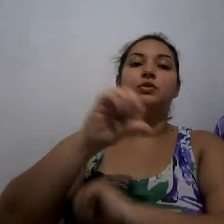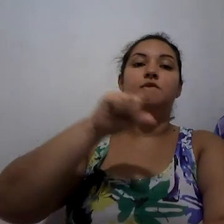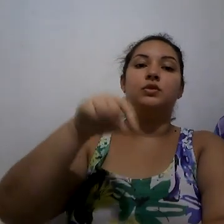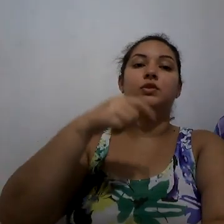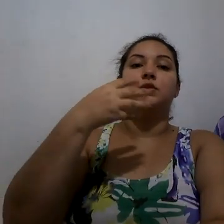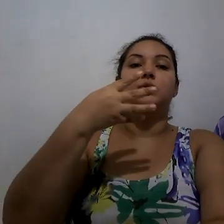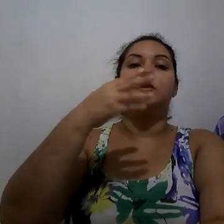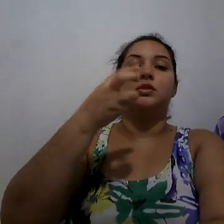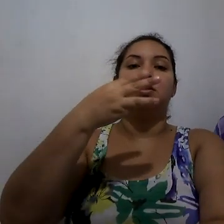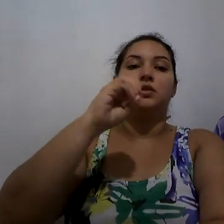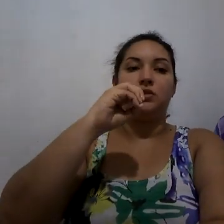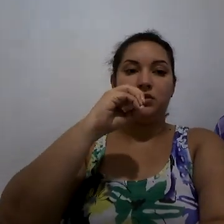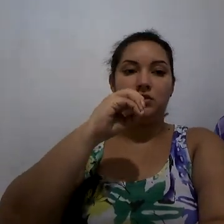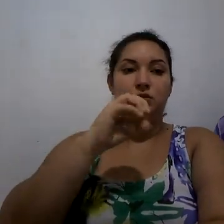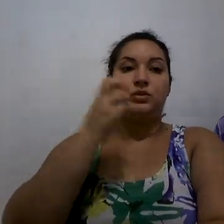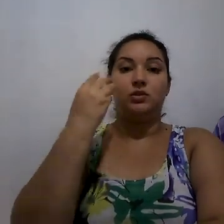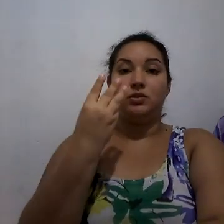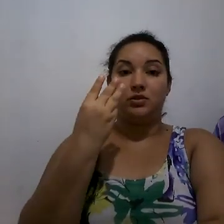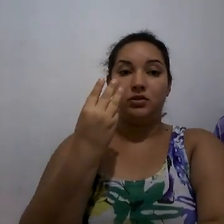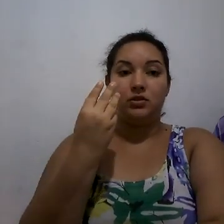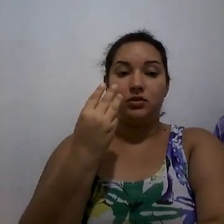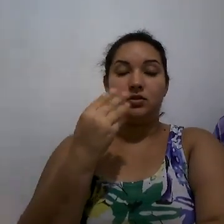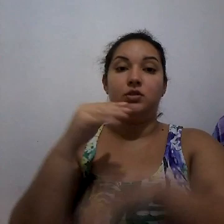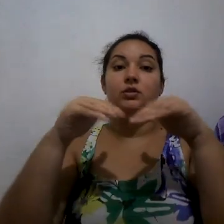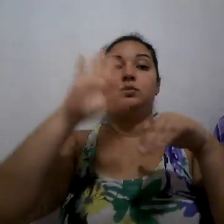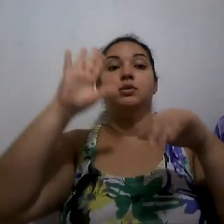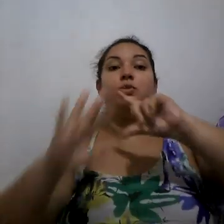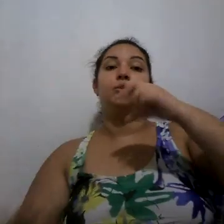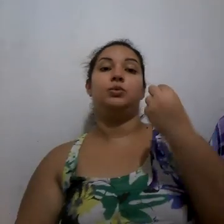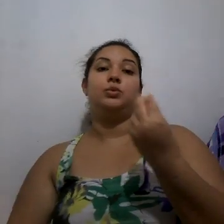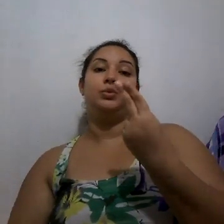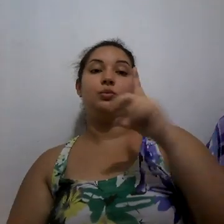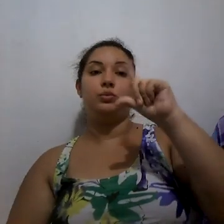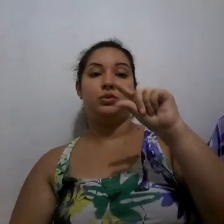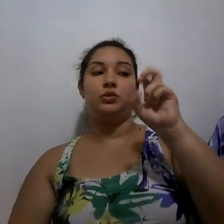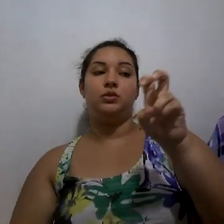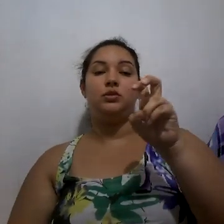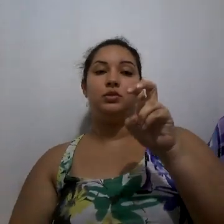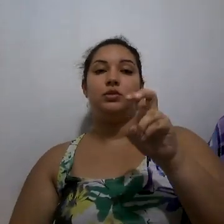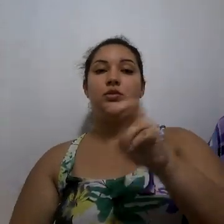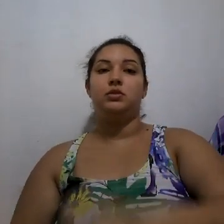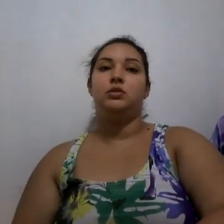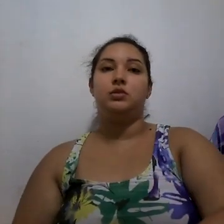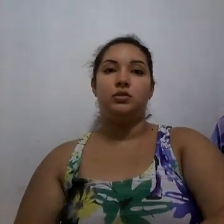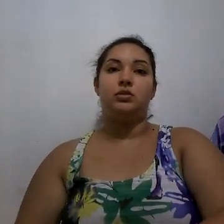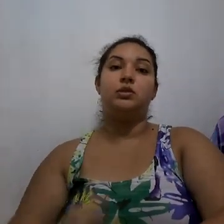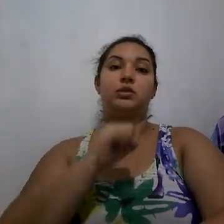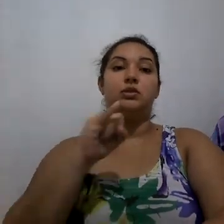9,430. O 3, ele é maior ou menor que 5? Ele é menor que 5. Então, se ele é menor que 5, eu